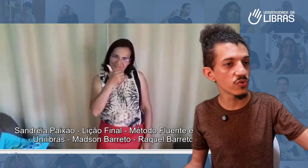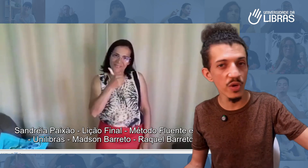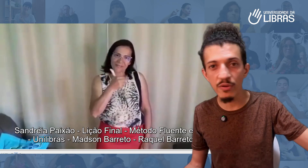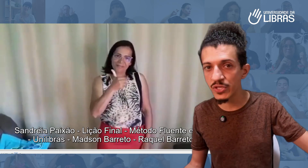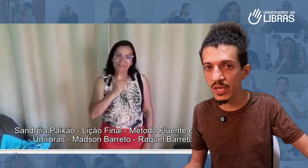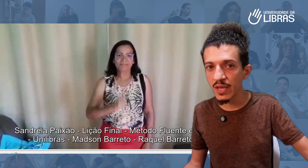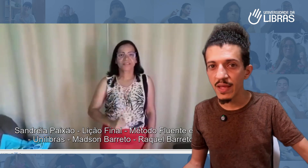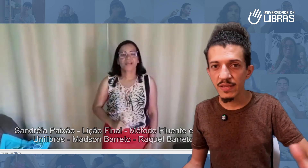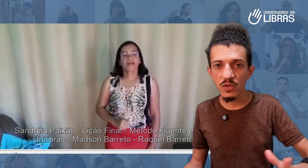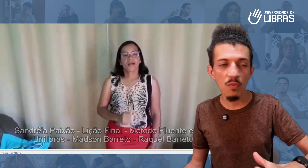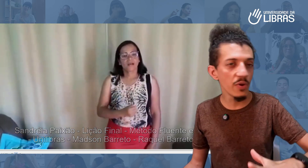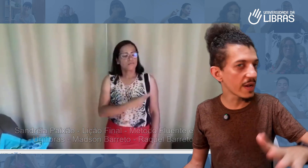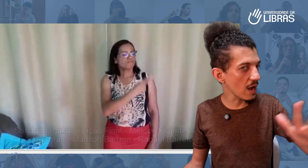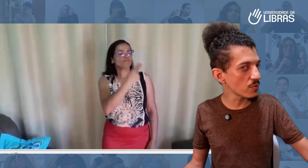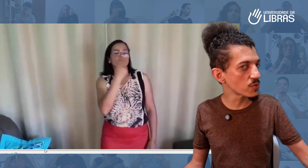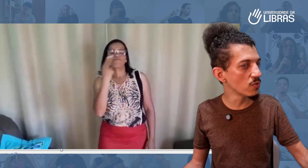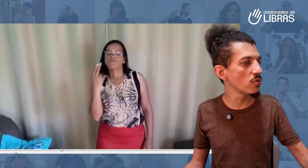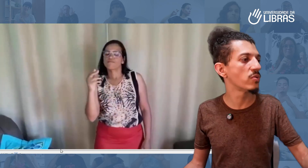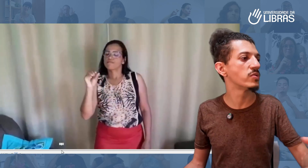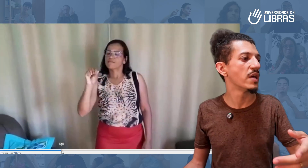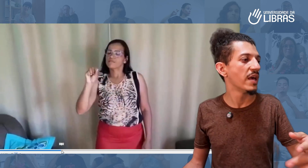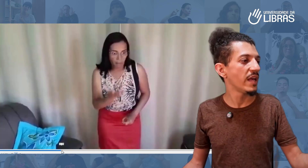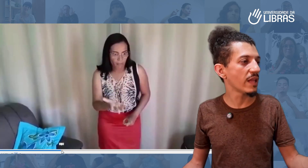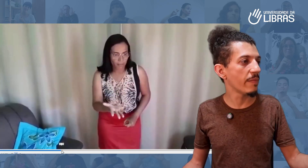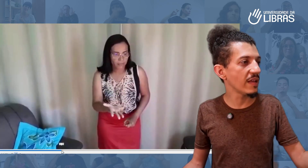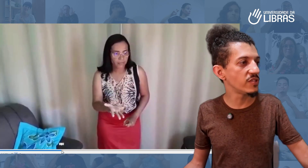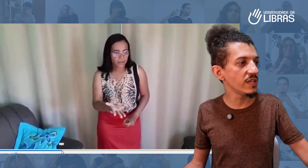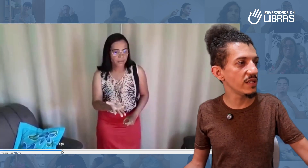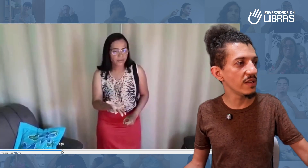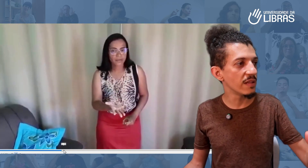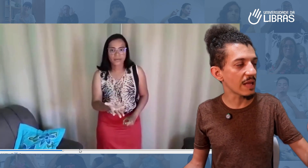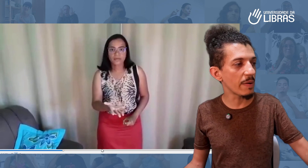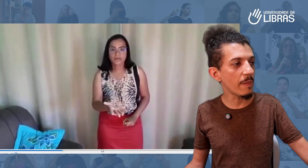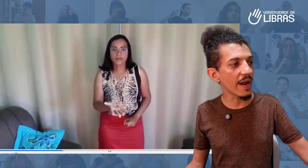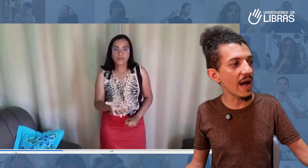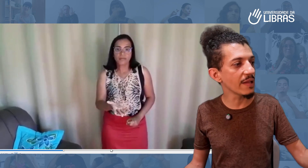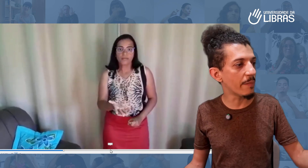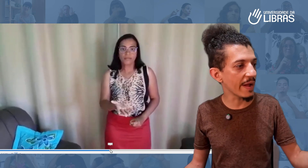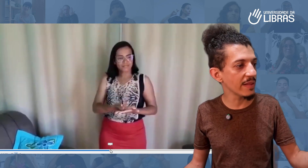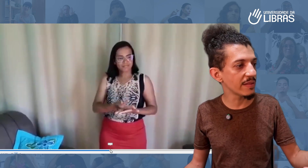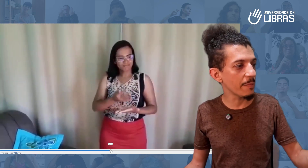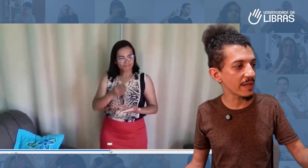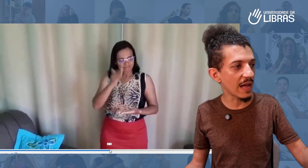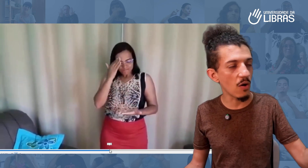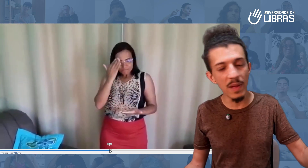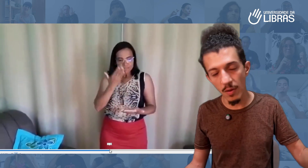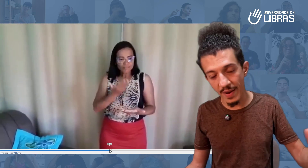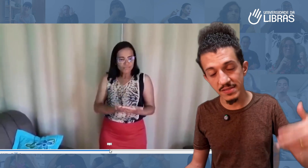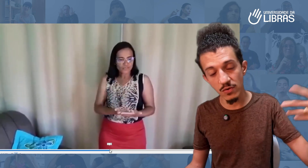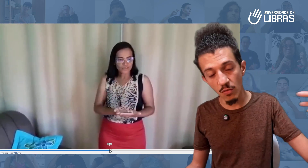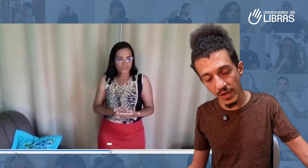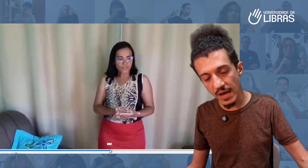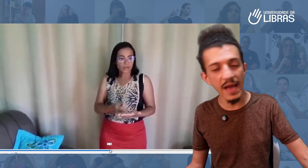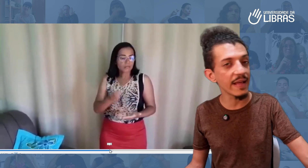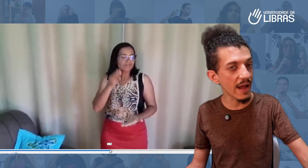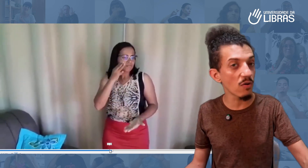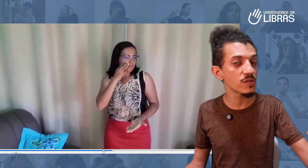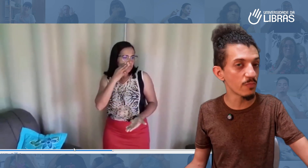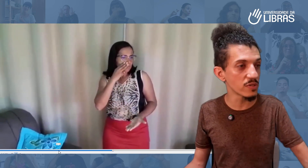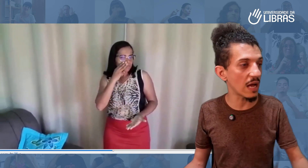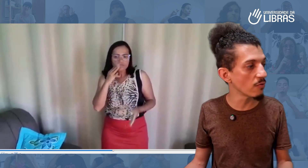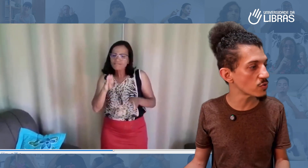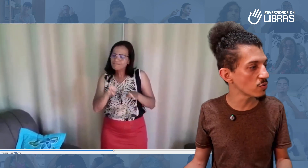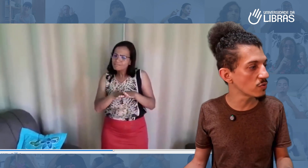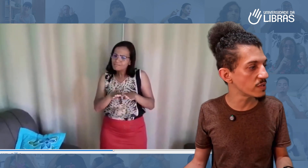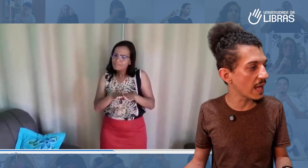tinha o sonho de se comunicar com surdos e também de estar preparada para interpretar, ou melhor, para se comunicar e dar aulas